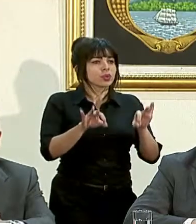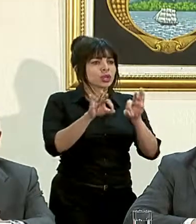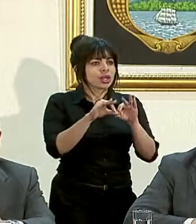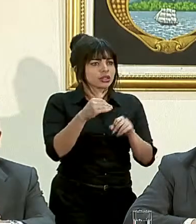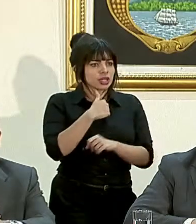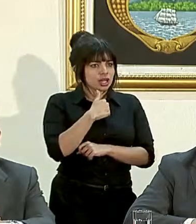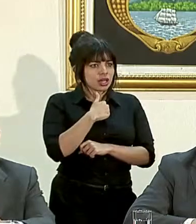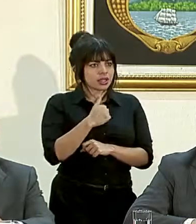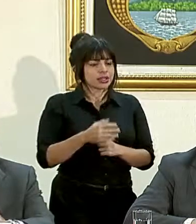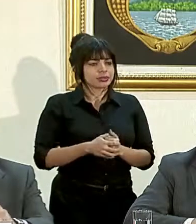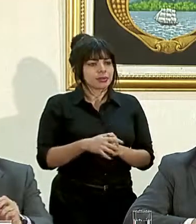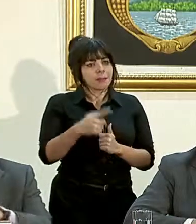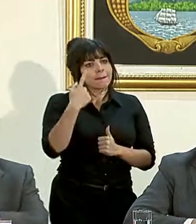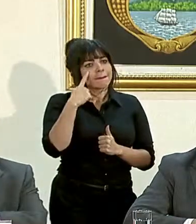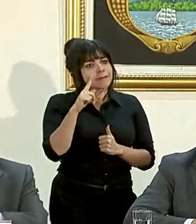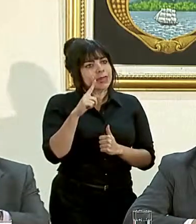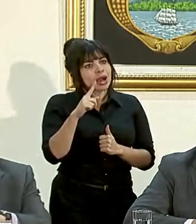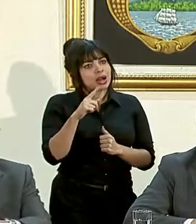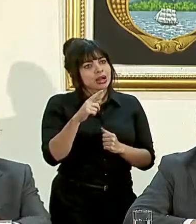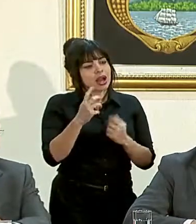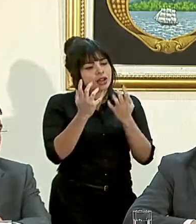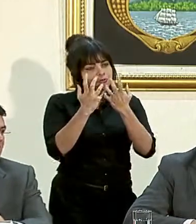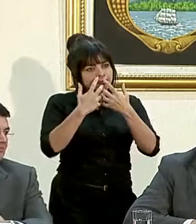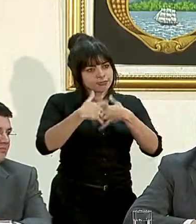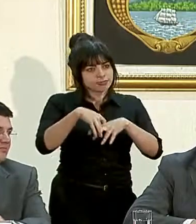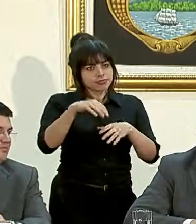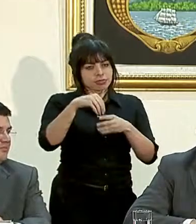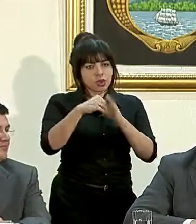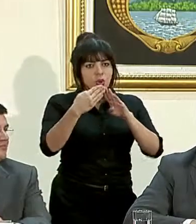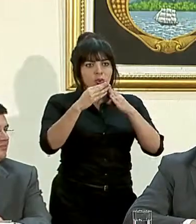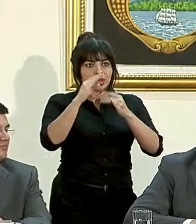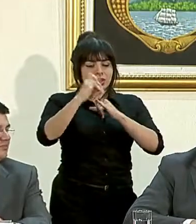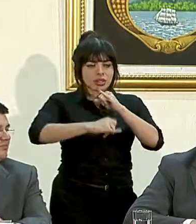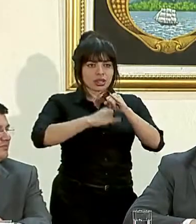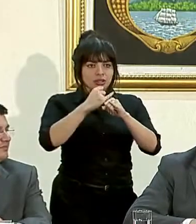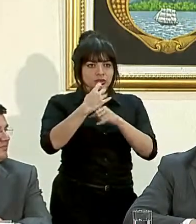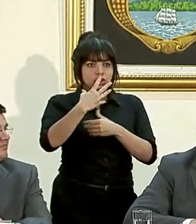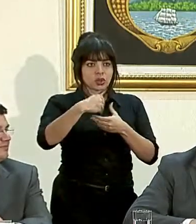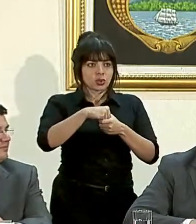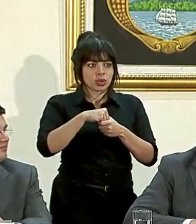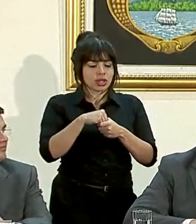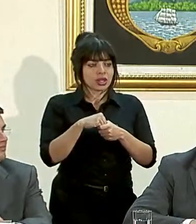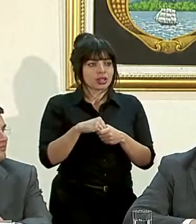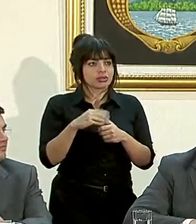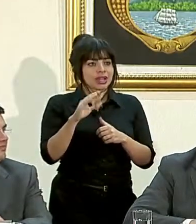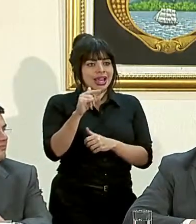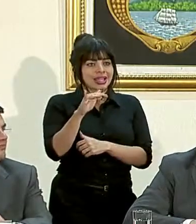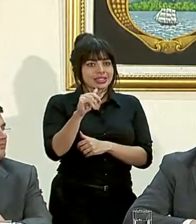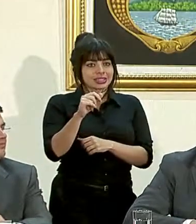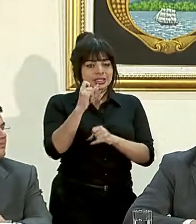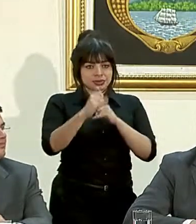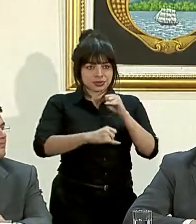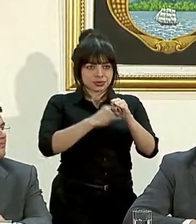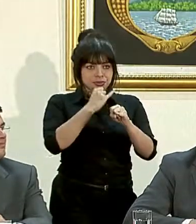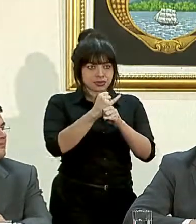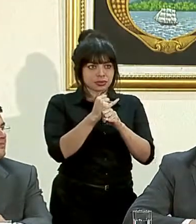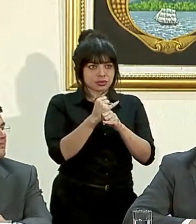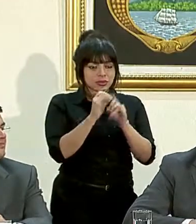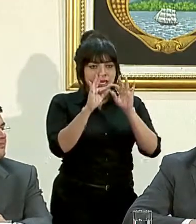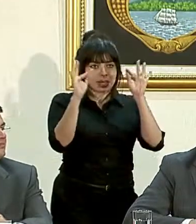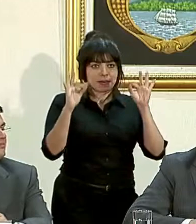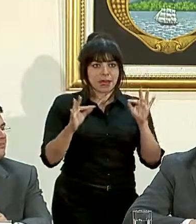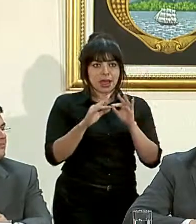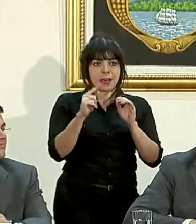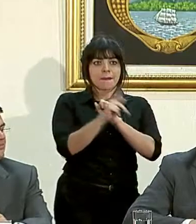que han tenido para amalgamar en la comunidad internacional, incluido las agencias financieras internacionales, la imagen